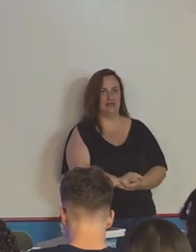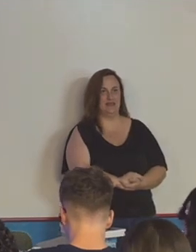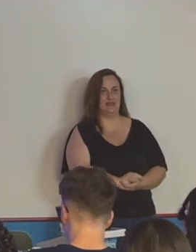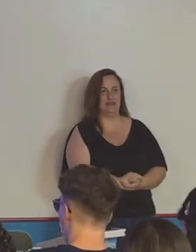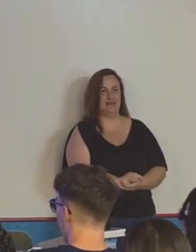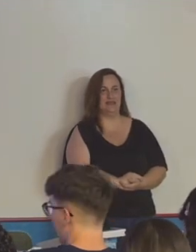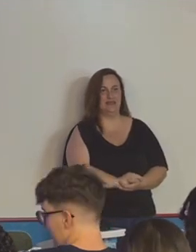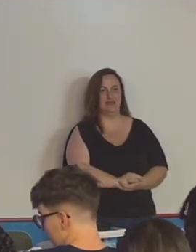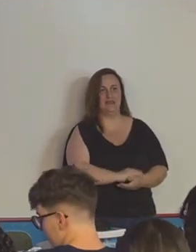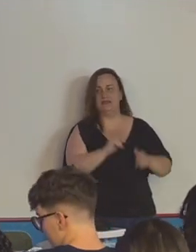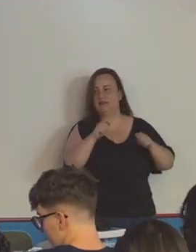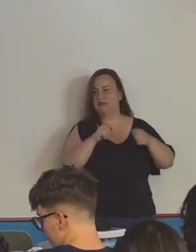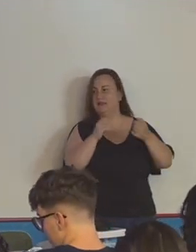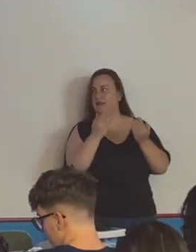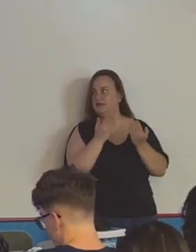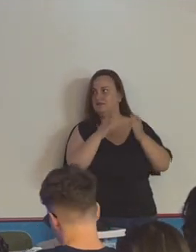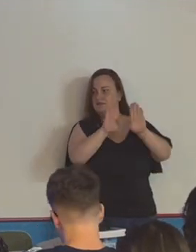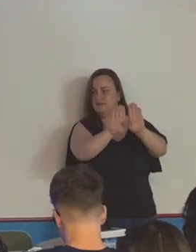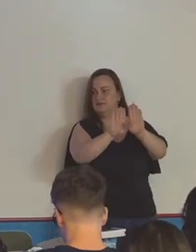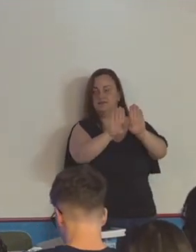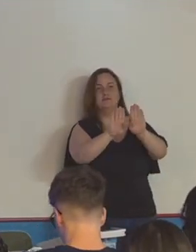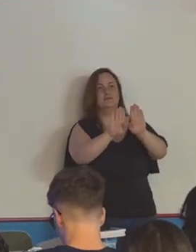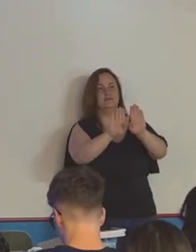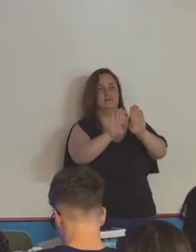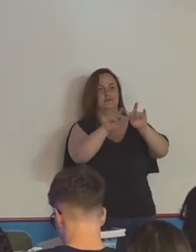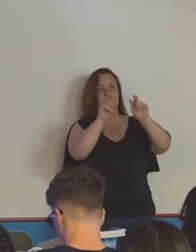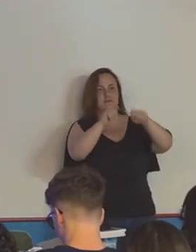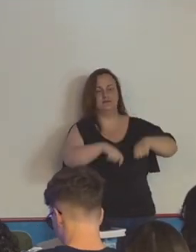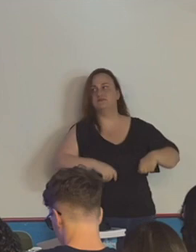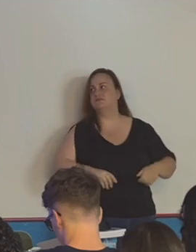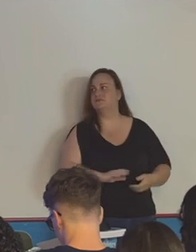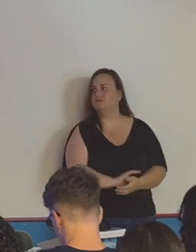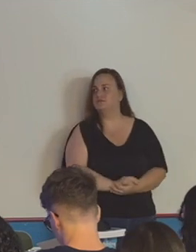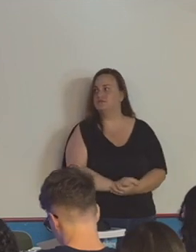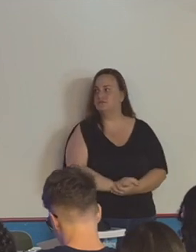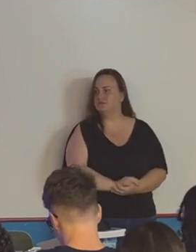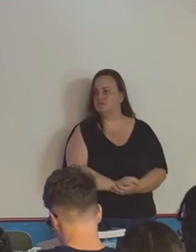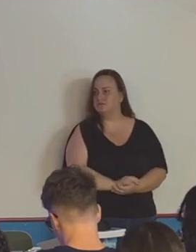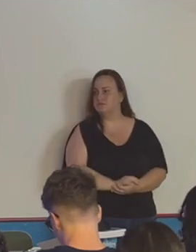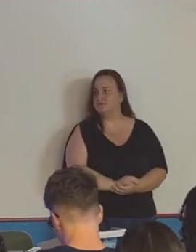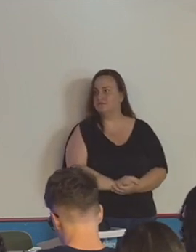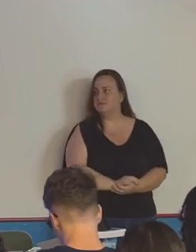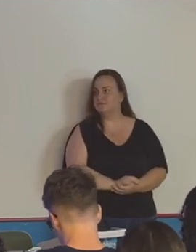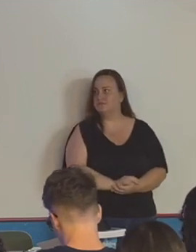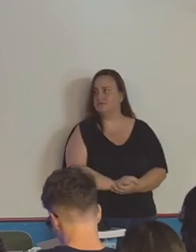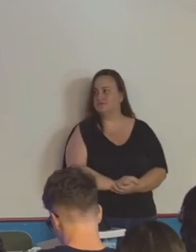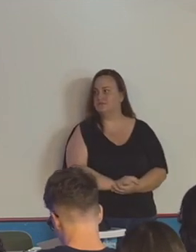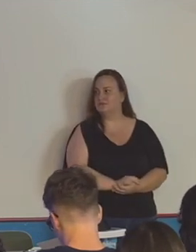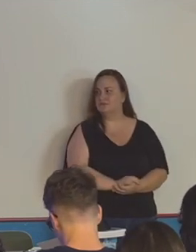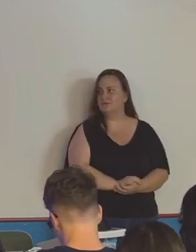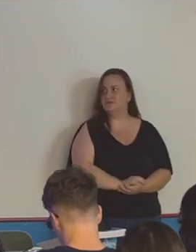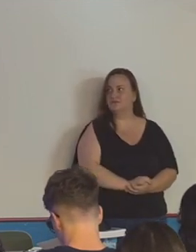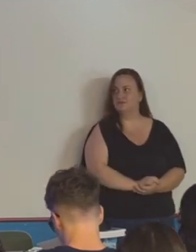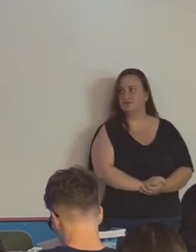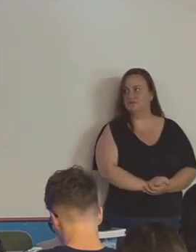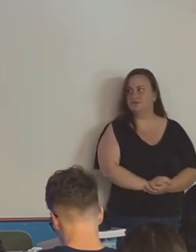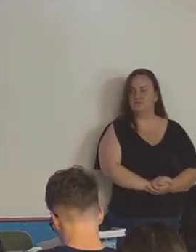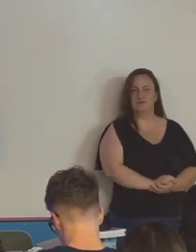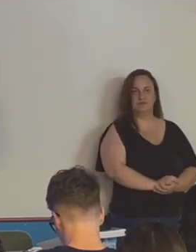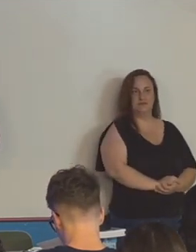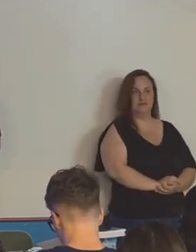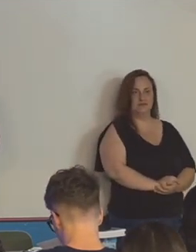Ah, é? Ah, tá. Tem como botar as duas partes, você sabe fazer? Desculpa, eu